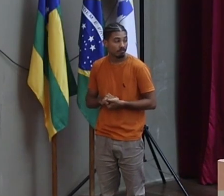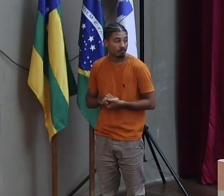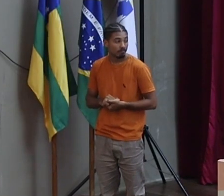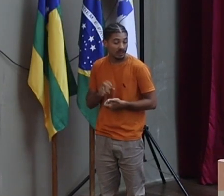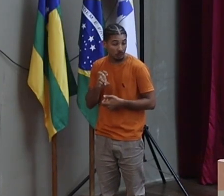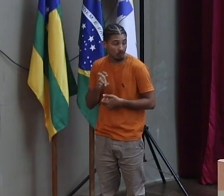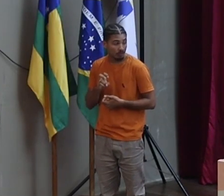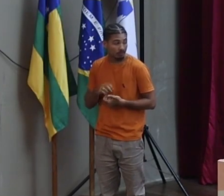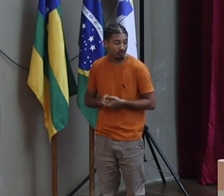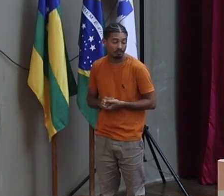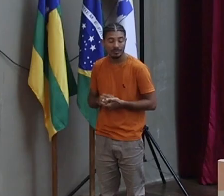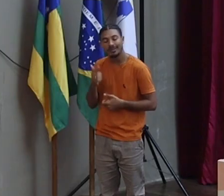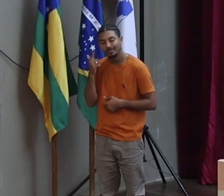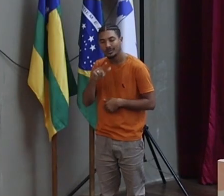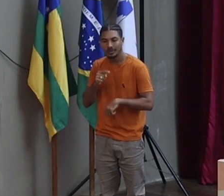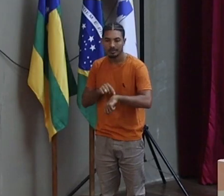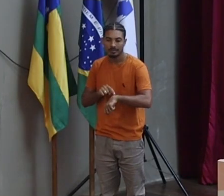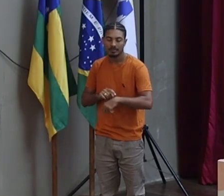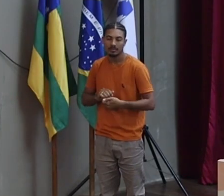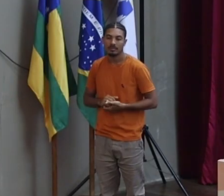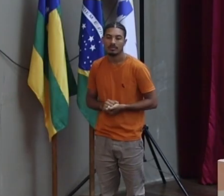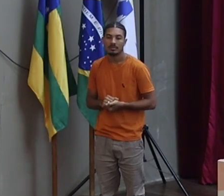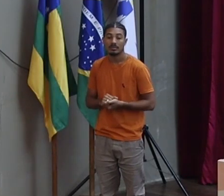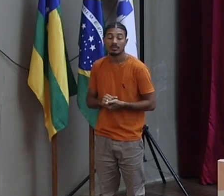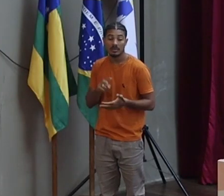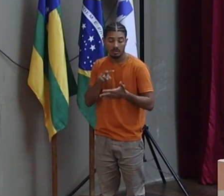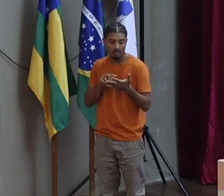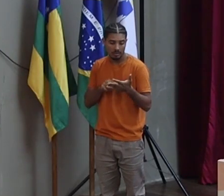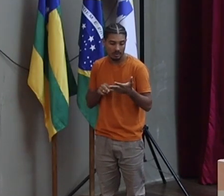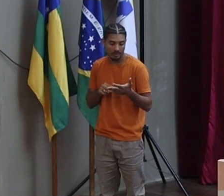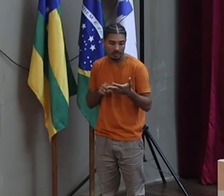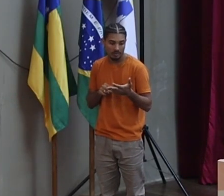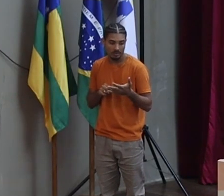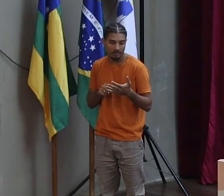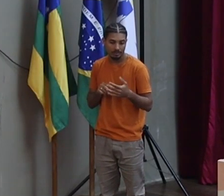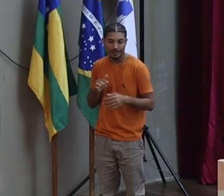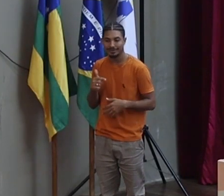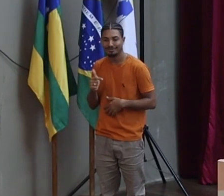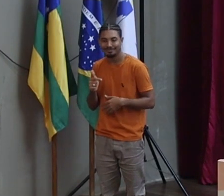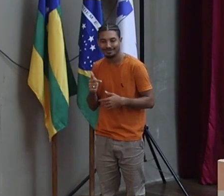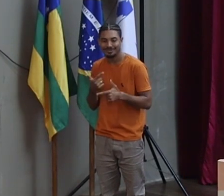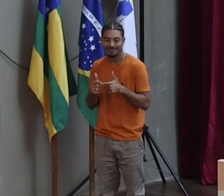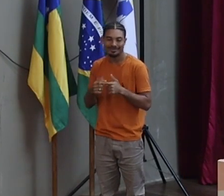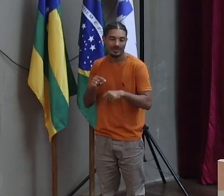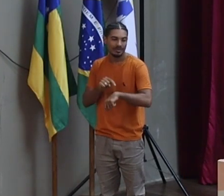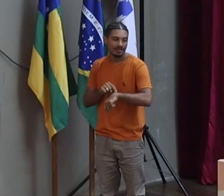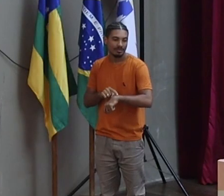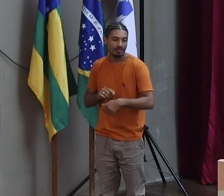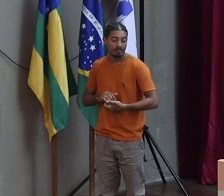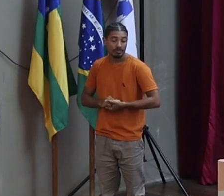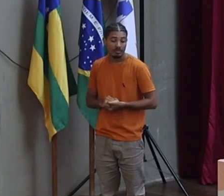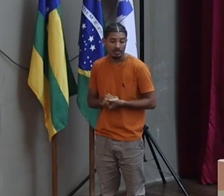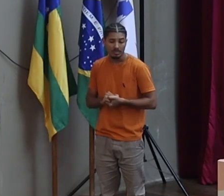Sim? Então, dá tempo. Então, eu leio para daí não escorregar no tempo. Então, eu vejo,